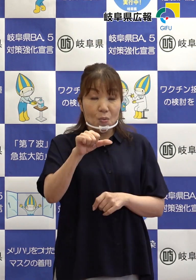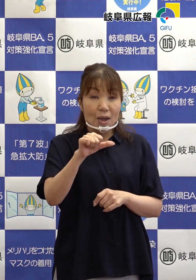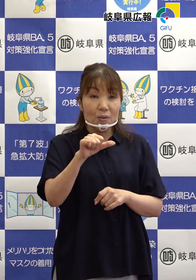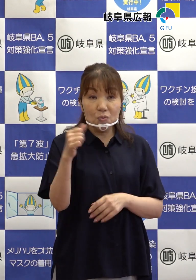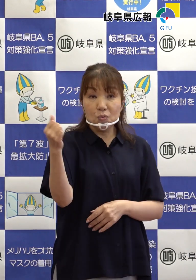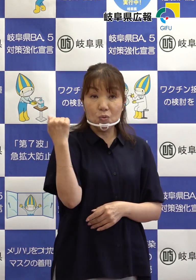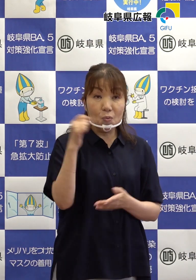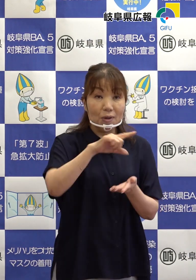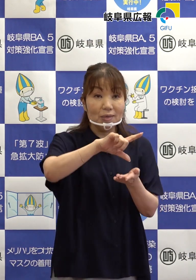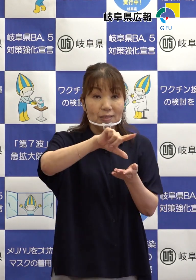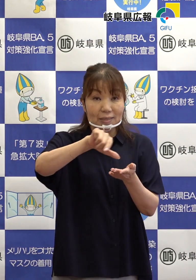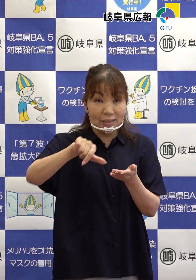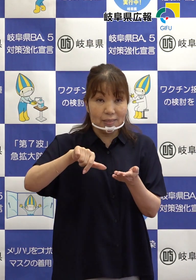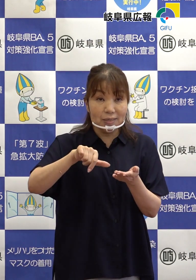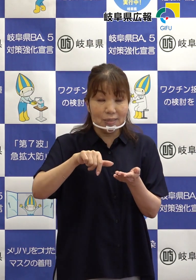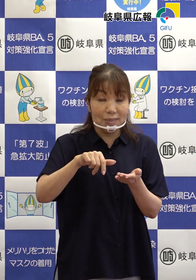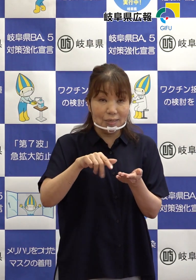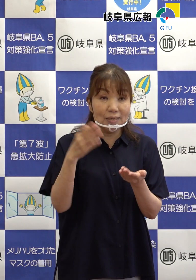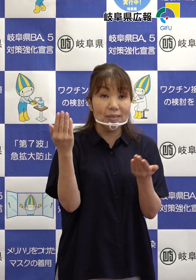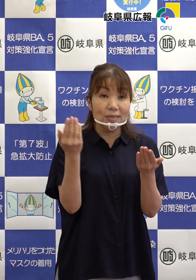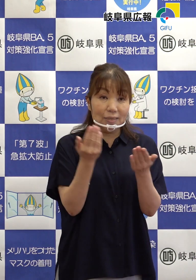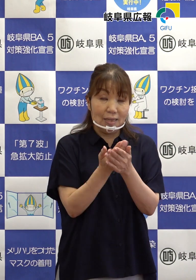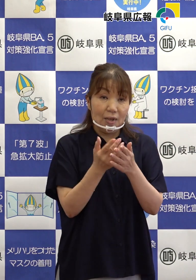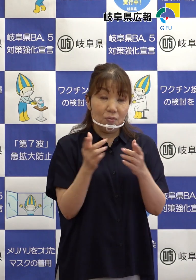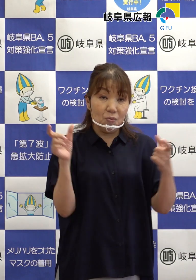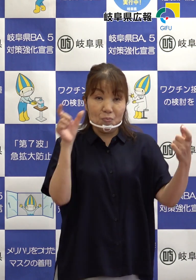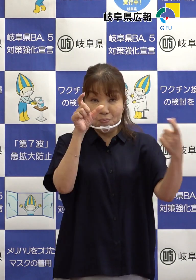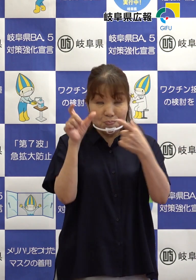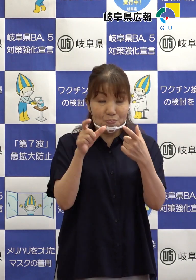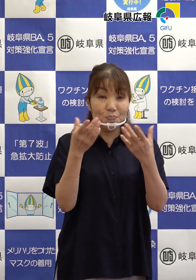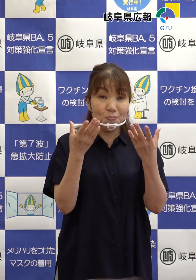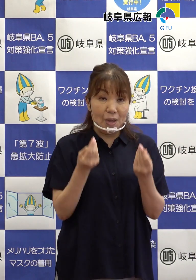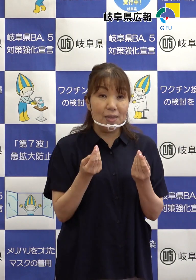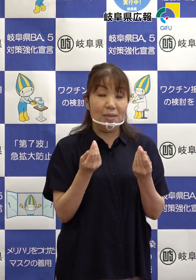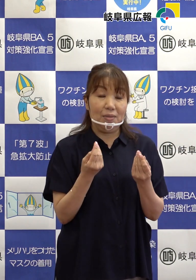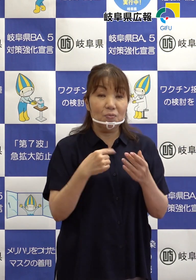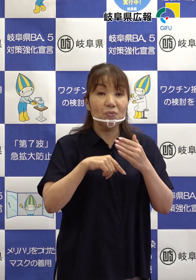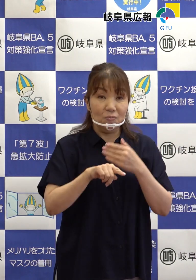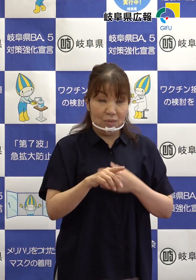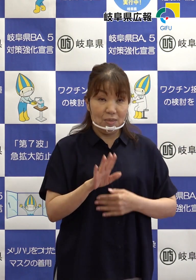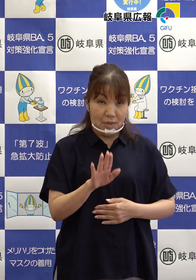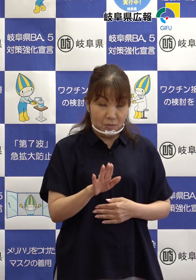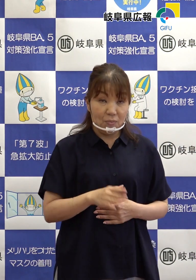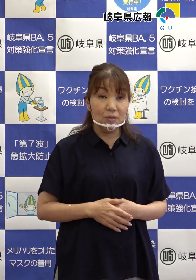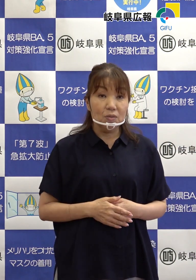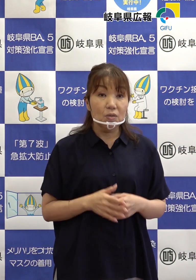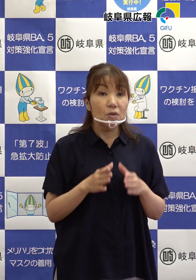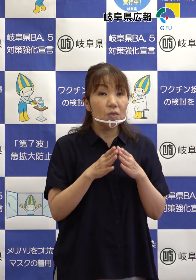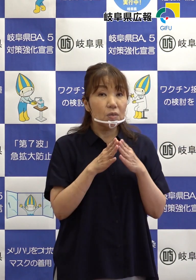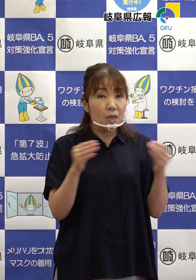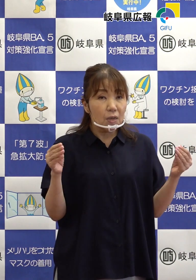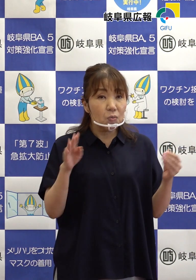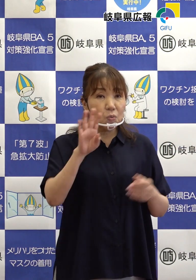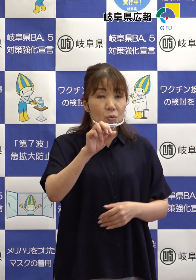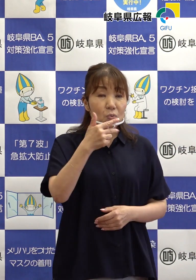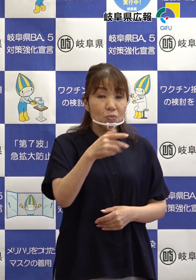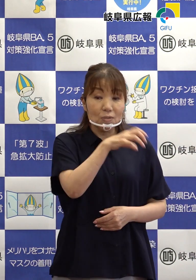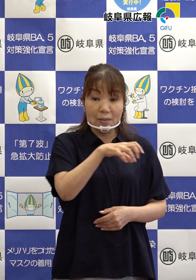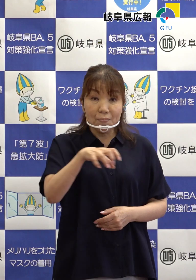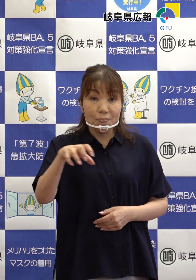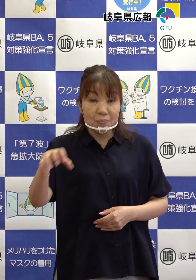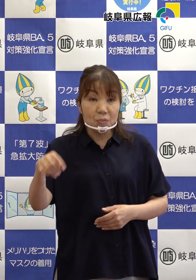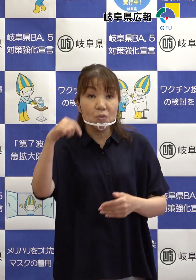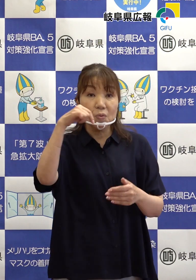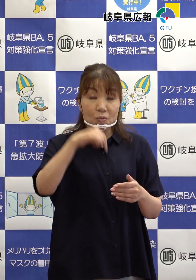空気になると言う了解を得たというふうに御理解いただきたいと思いますでおそらく全国では47都道府県のうちの